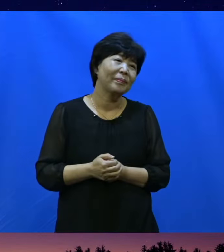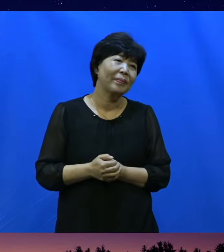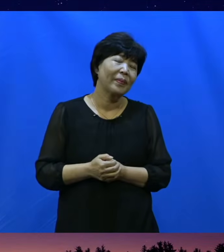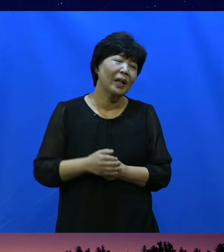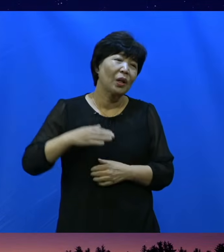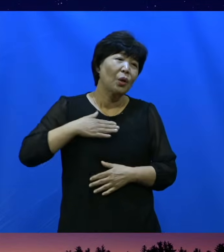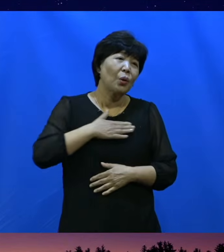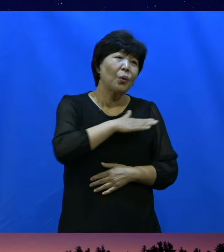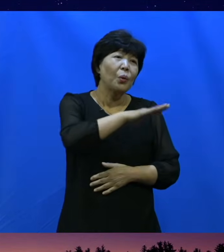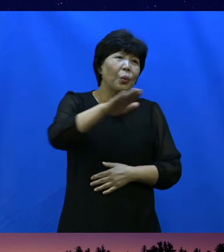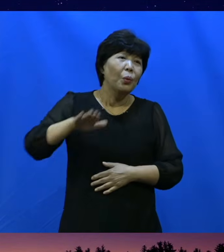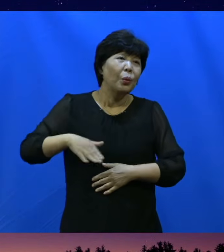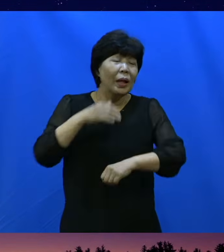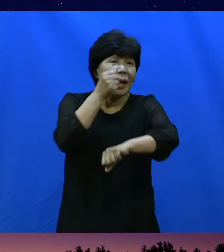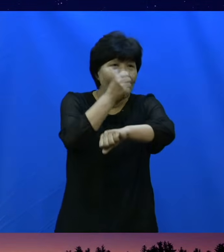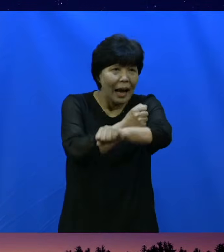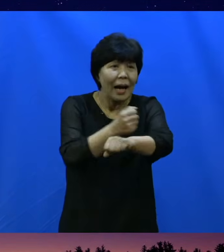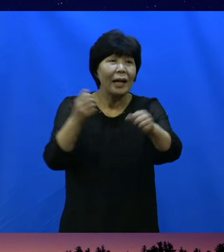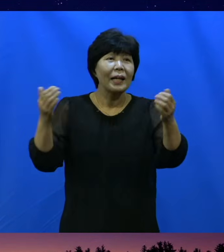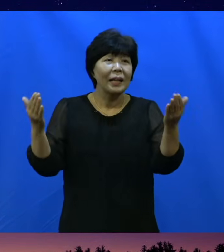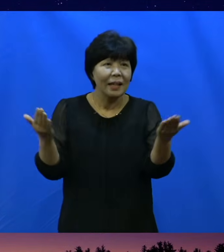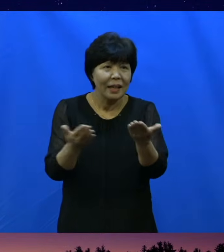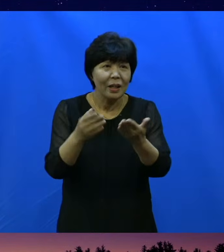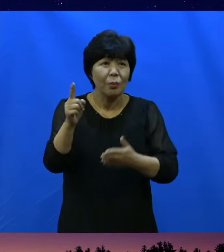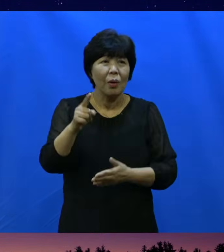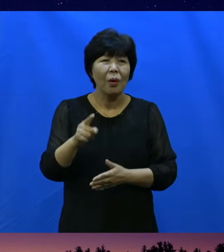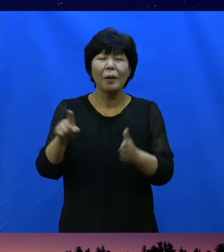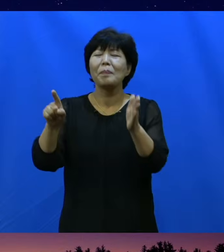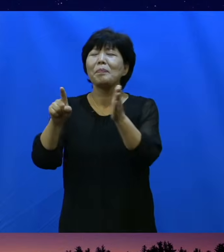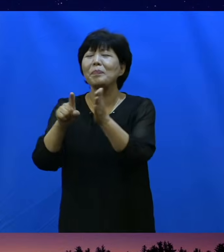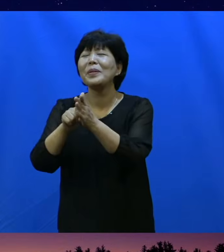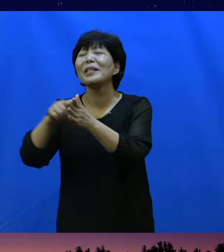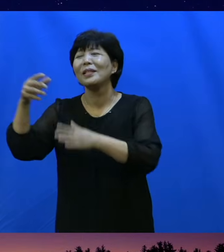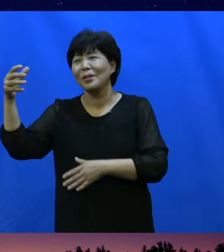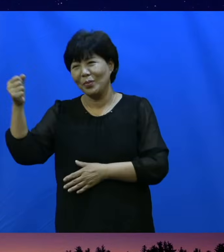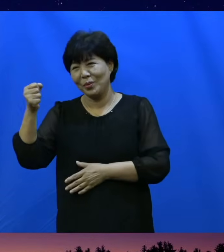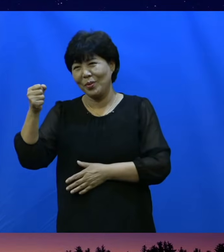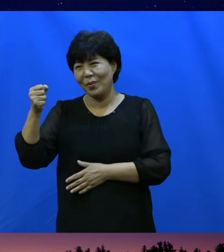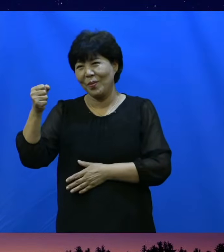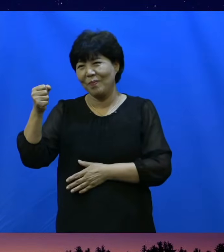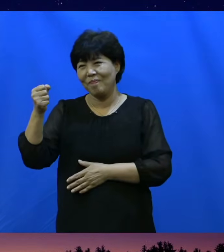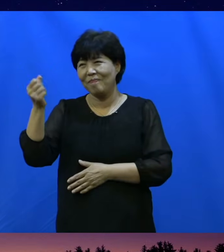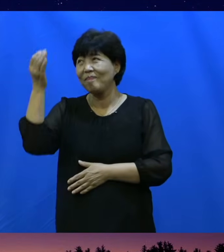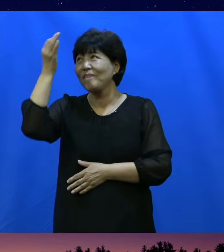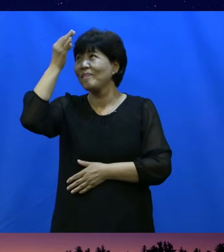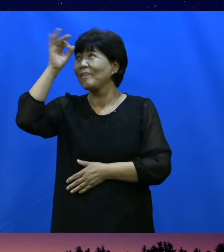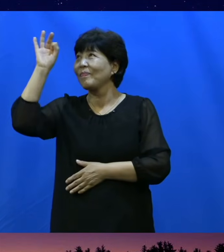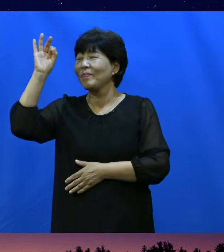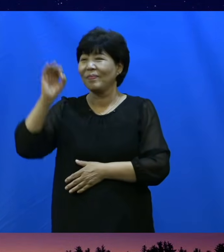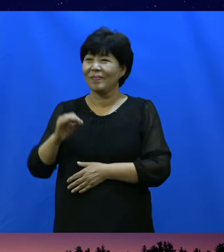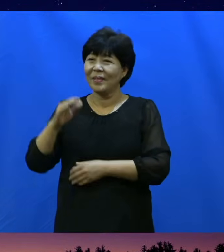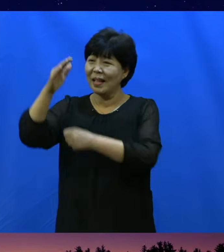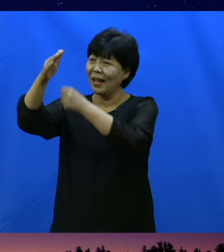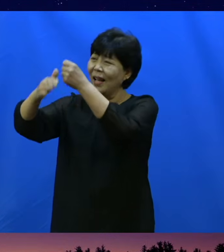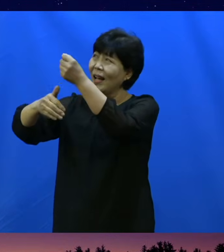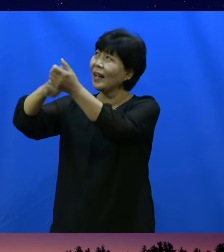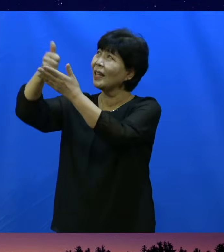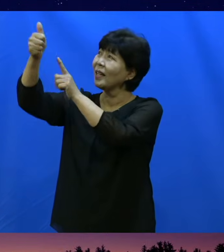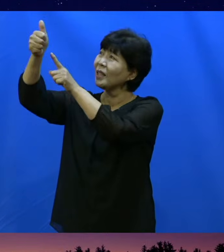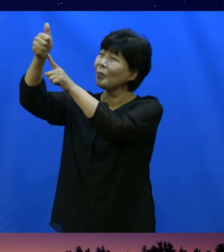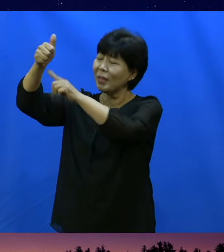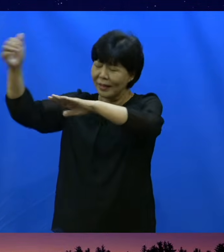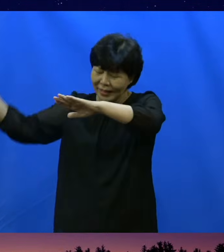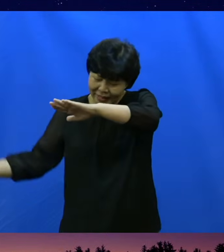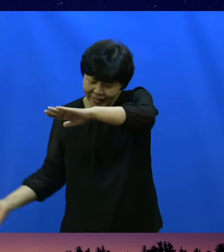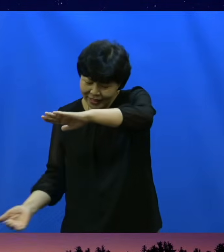우리가 할 일이 하나밖에 없죠. 그분이 하신 일을 믿음으로 받아들이는 것. 이미 하나님의 편에서 다 이루어 놓으신